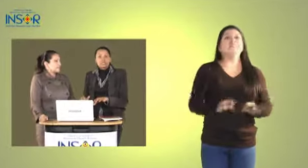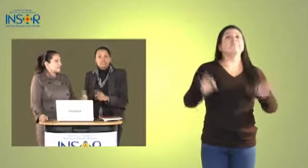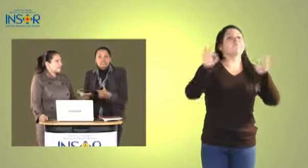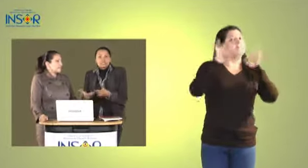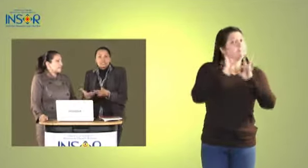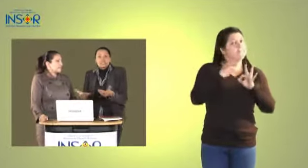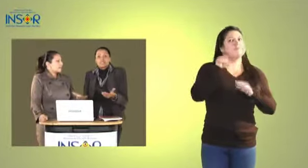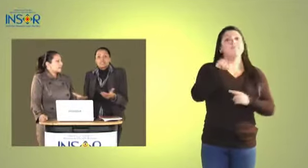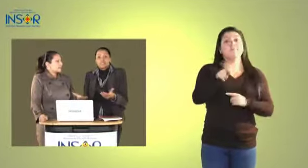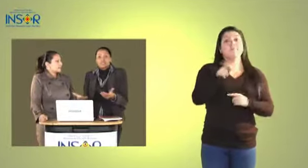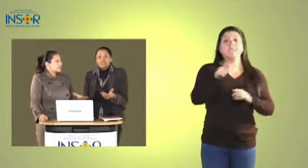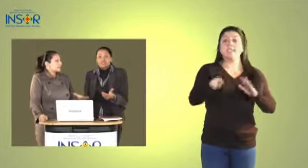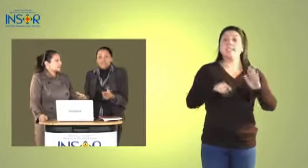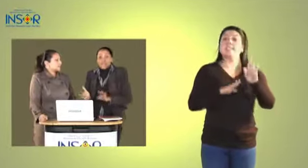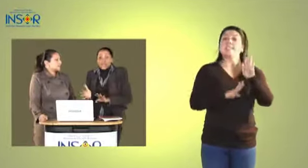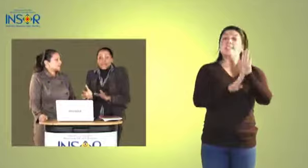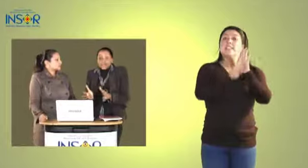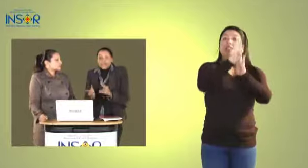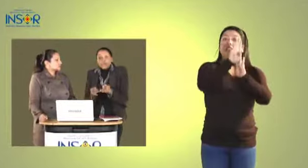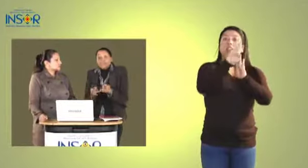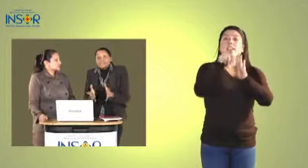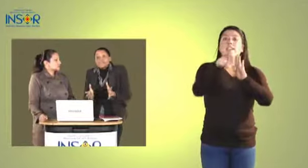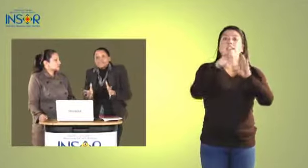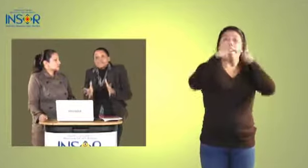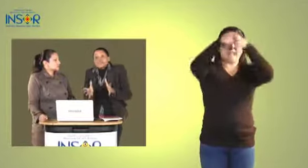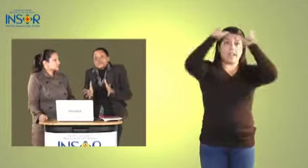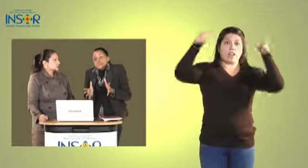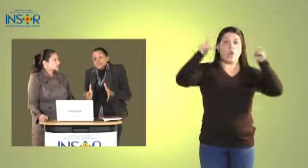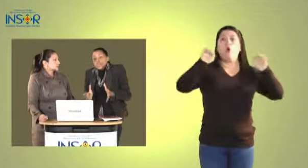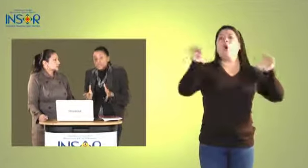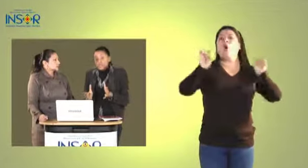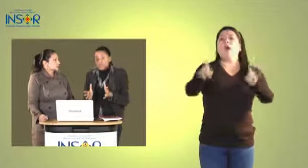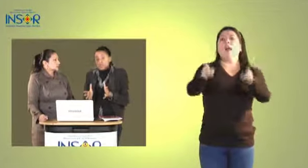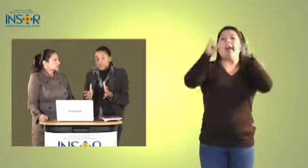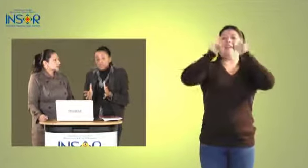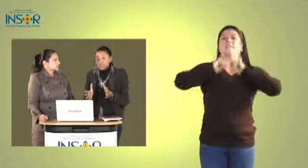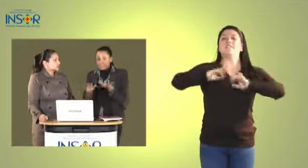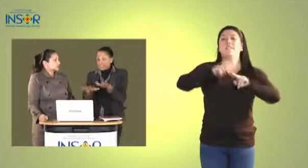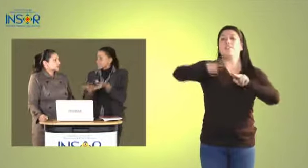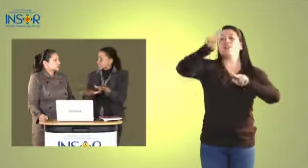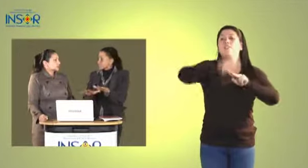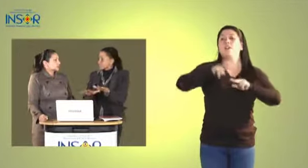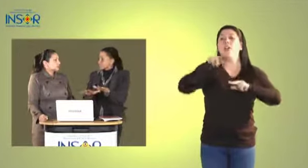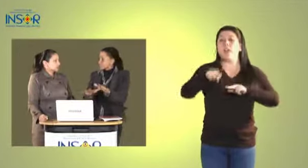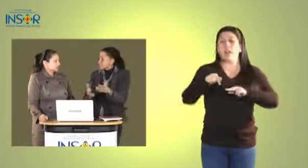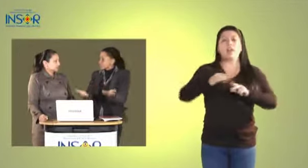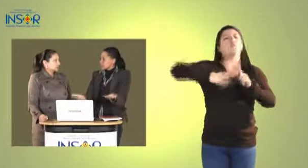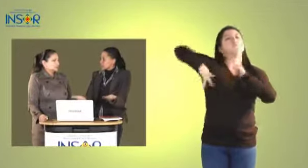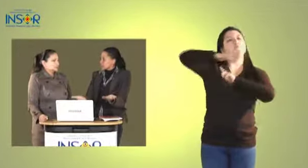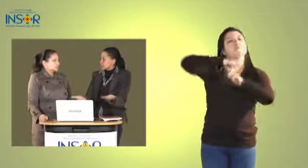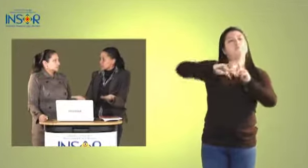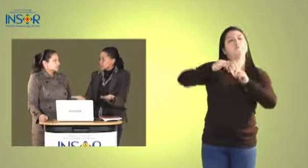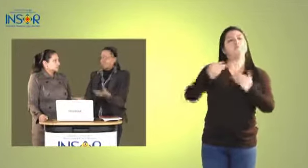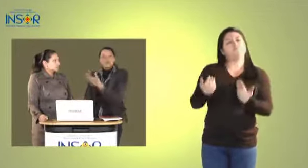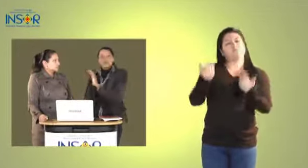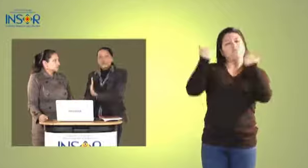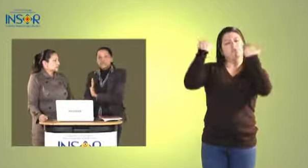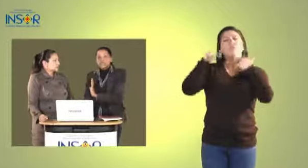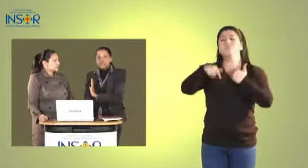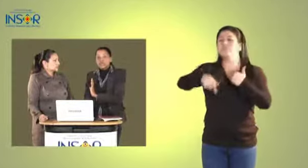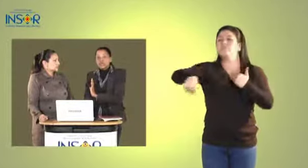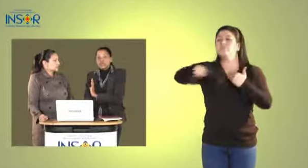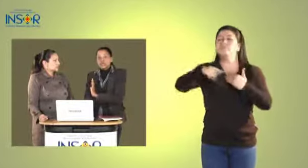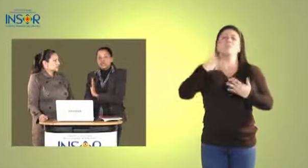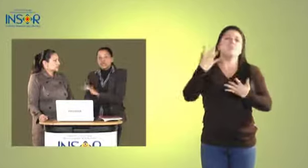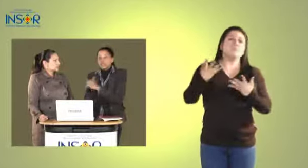muy importante que ese desarrollo de ese lenguaje o esa adquisición natural de esa lengua muchas veces se da en ese contexto, pues que sea muy significativo con lo